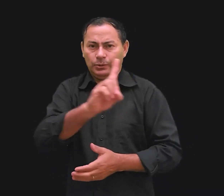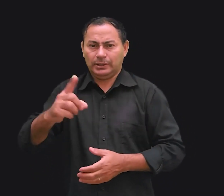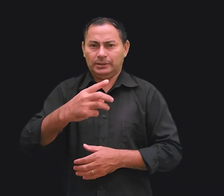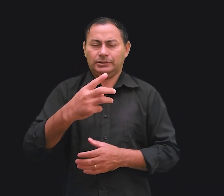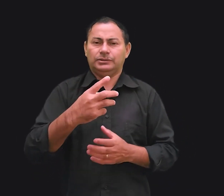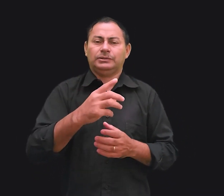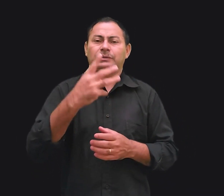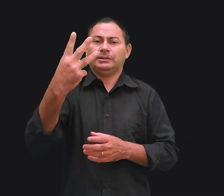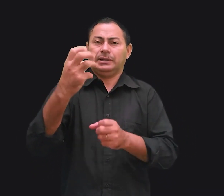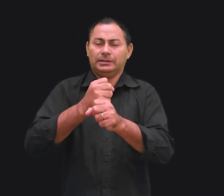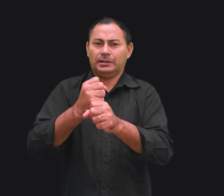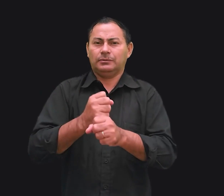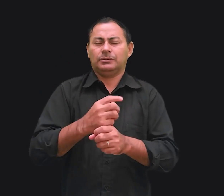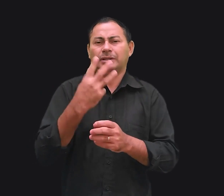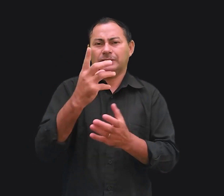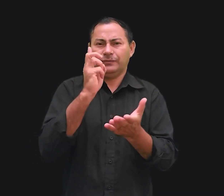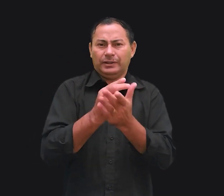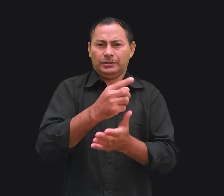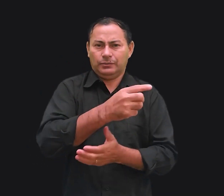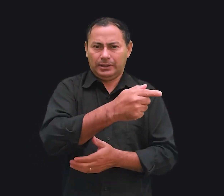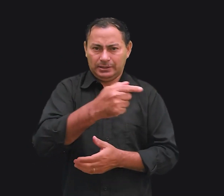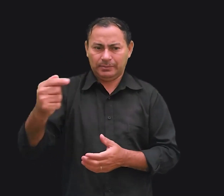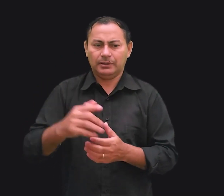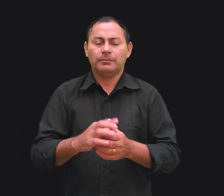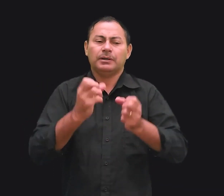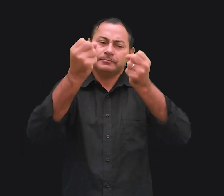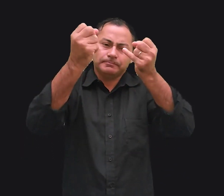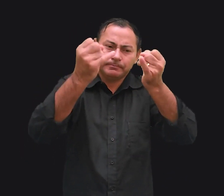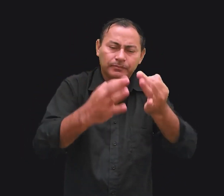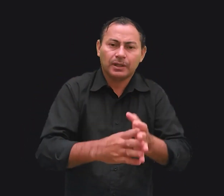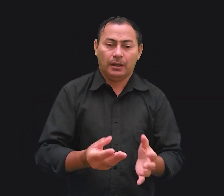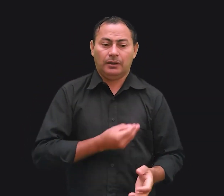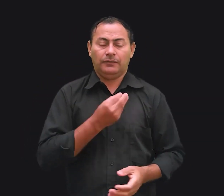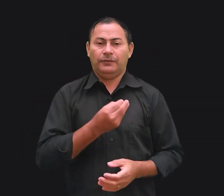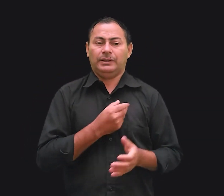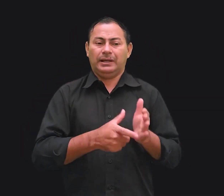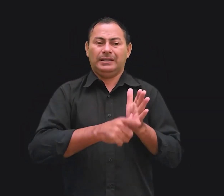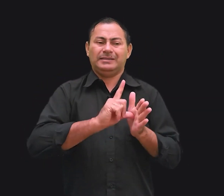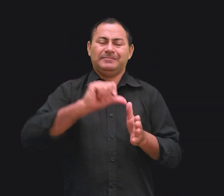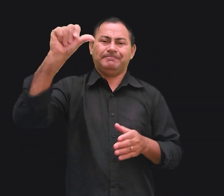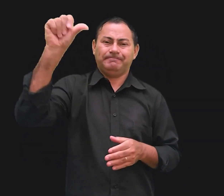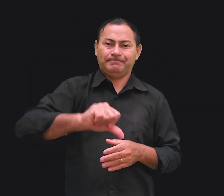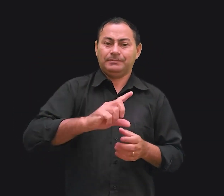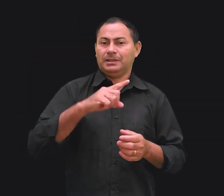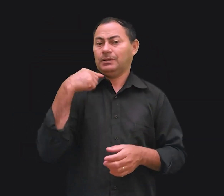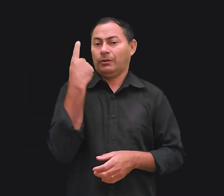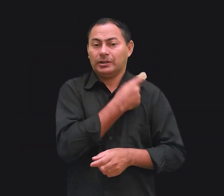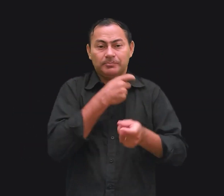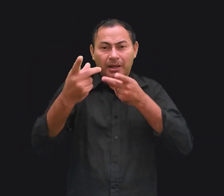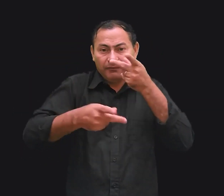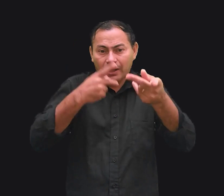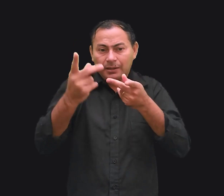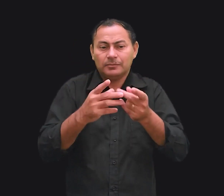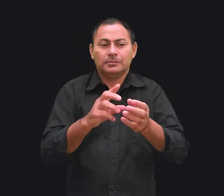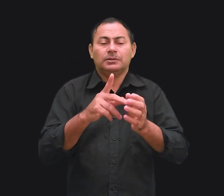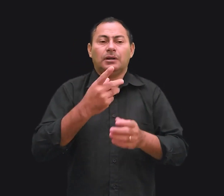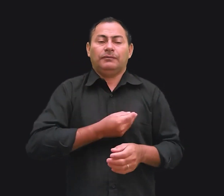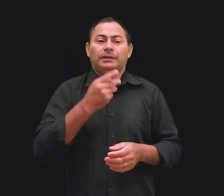3 anos para discipulá-lo. Sua vida até então tinha sido tão desonrada que nós nem falávamos sobre ele